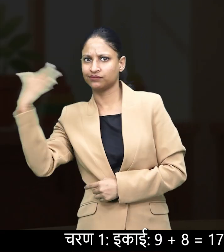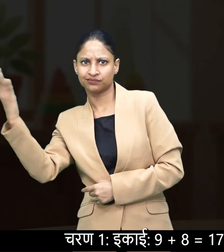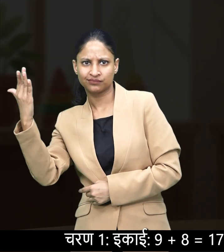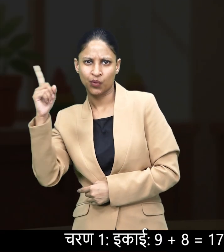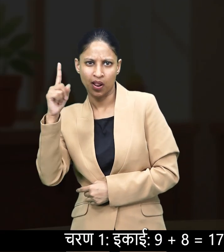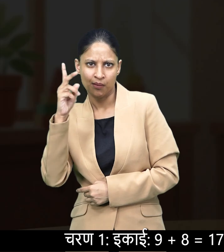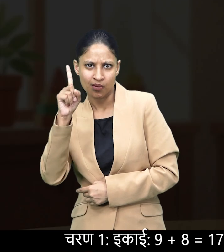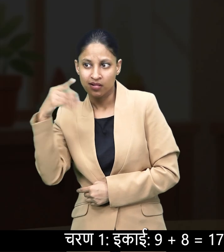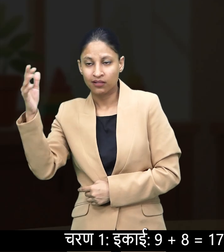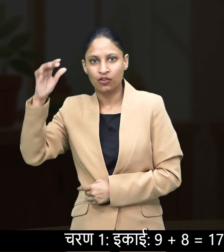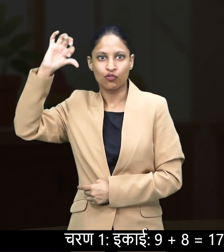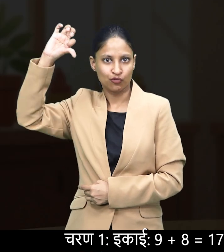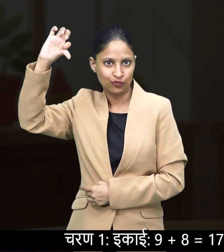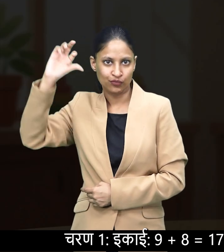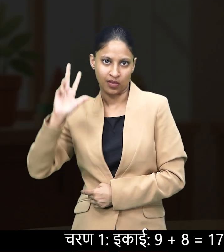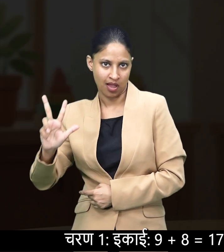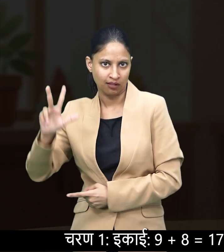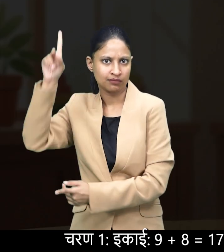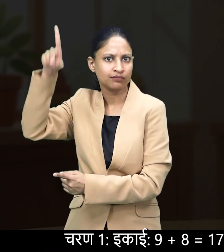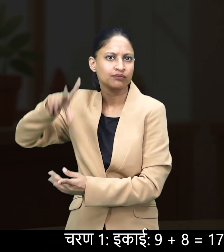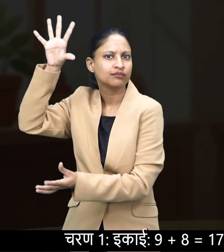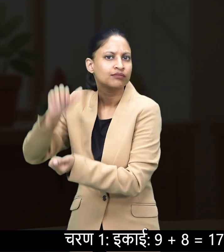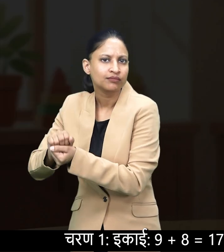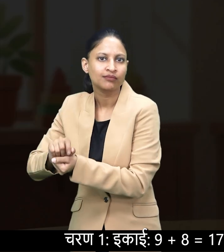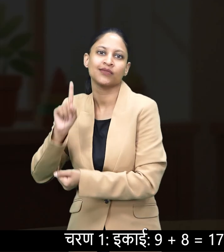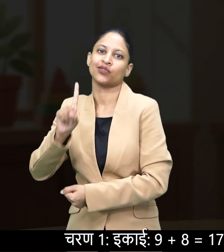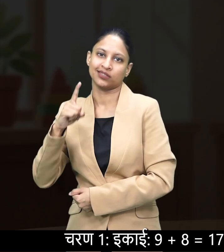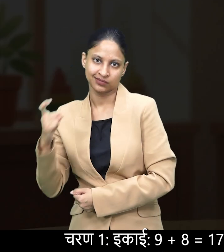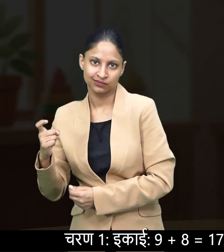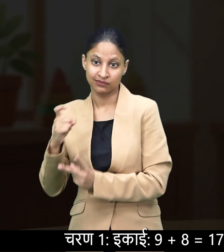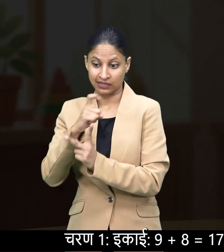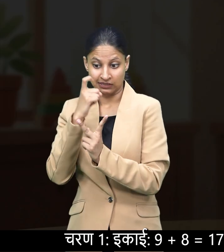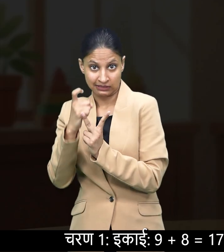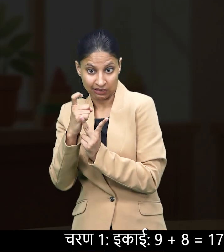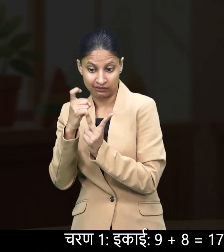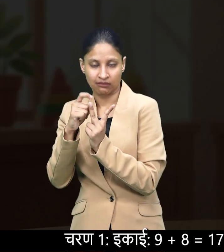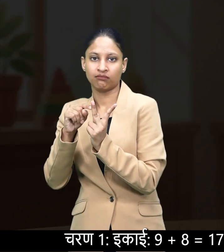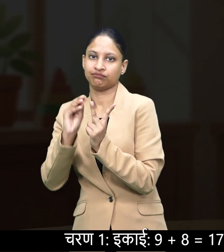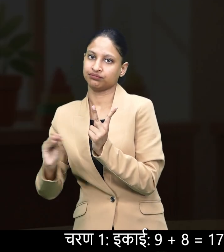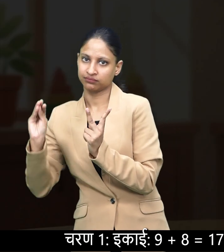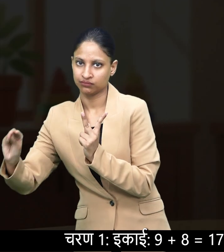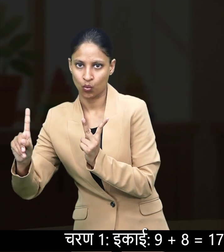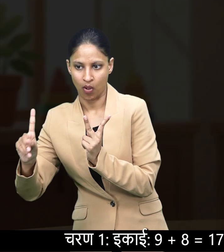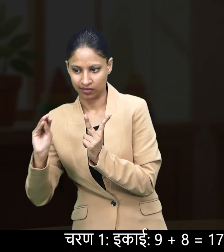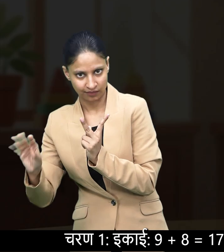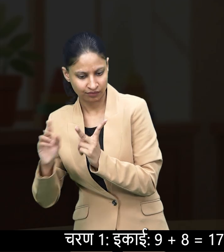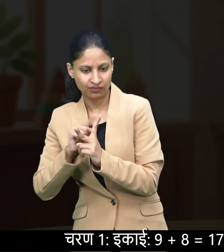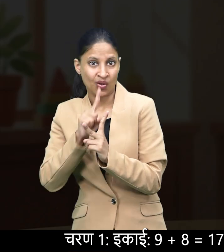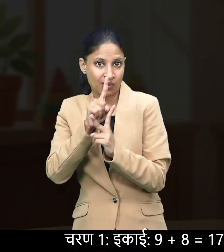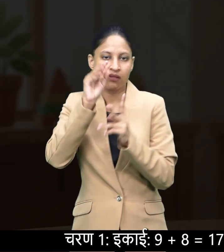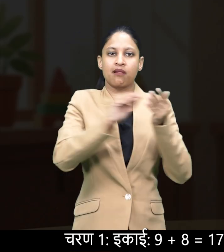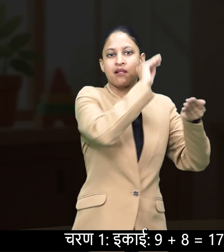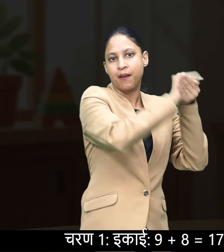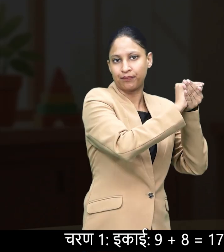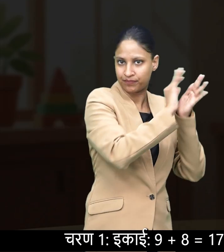चरण 1 इकाई 9 जोड़ 1 8 बराबर 17 इकाई स्तंभ में 7 लिखें और 1 को दहाई